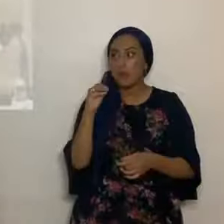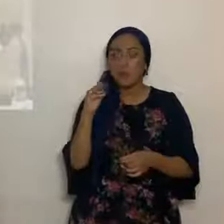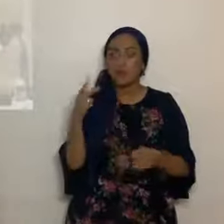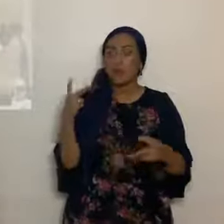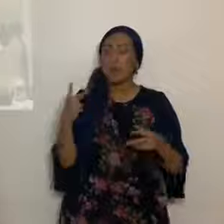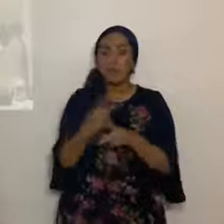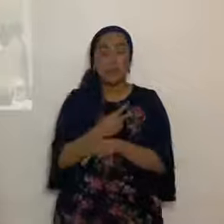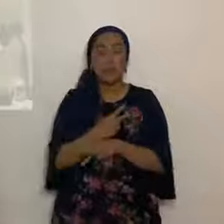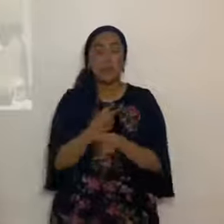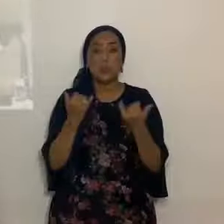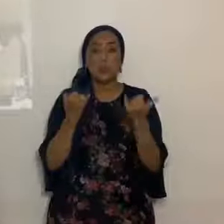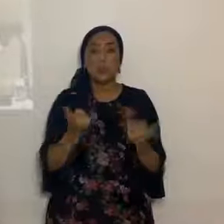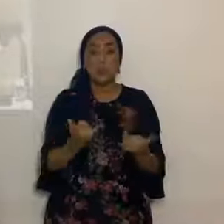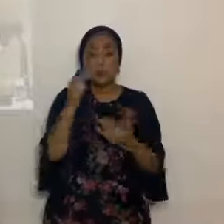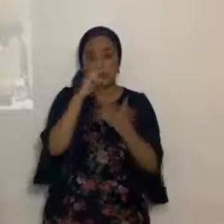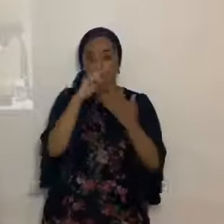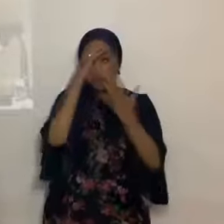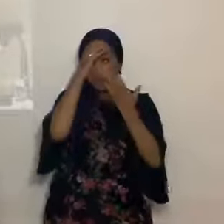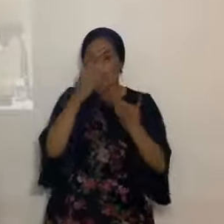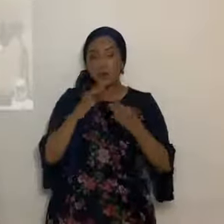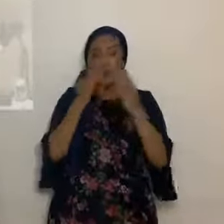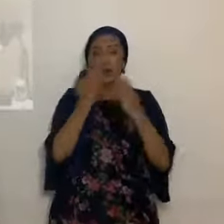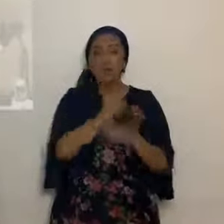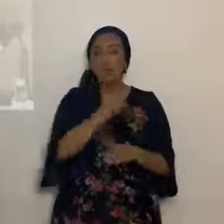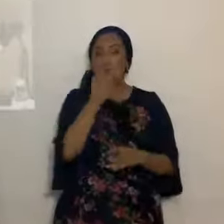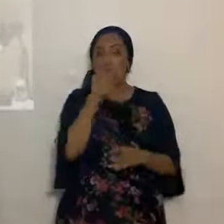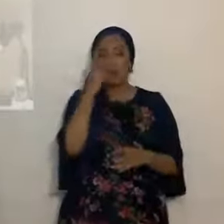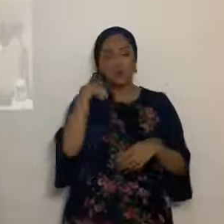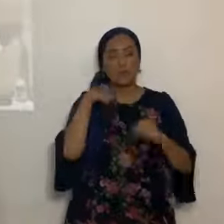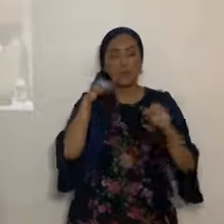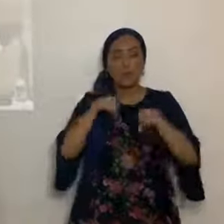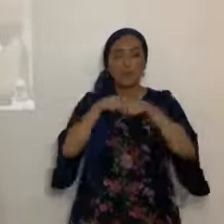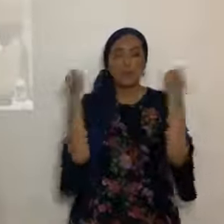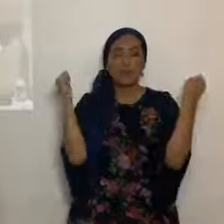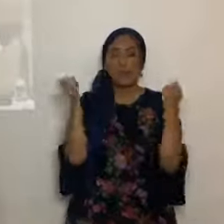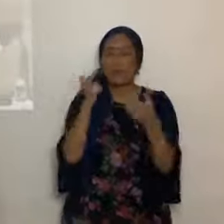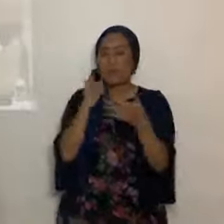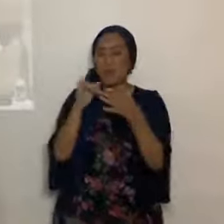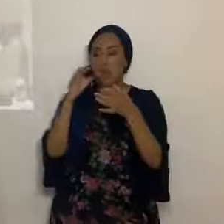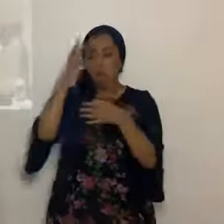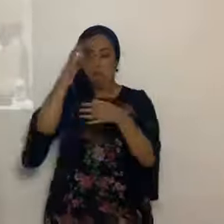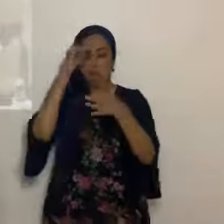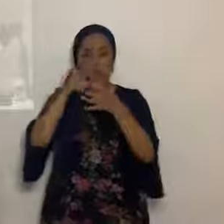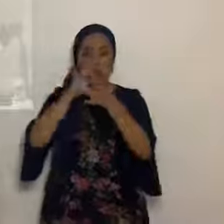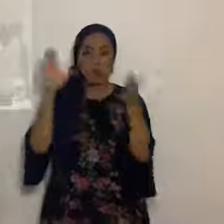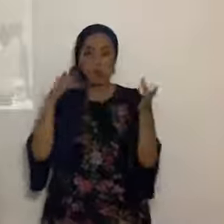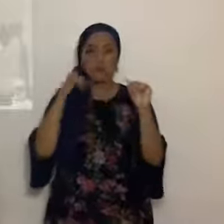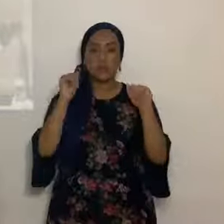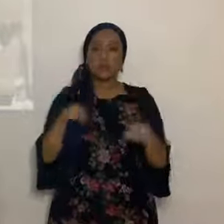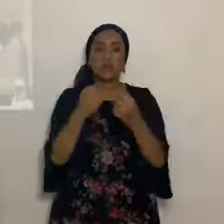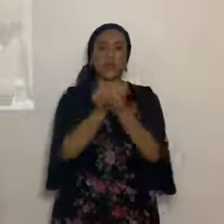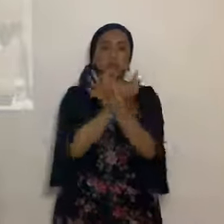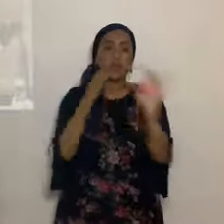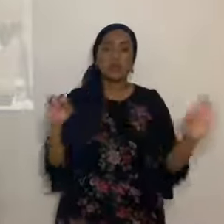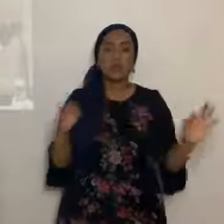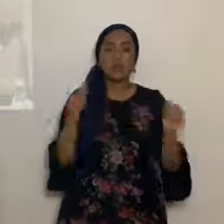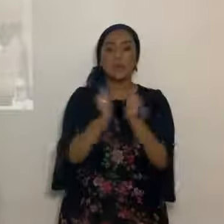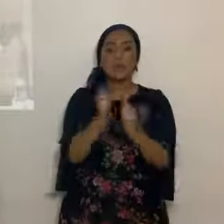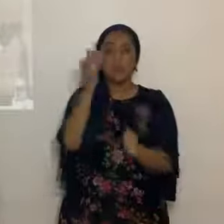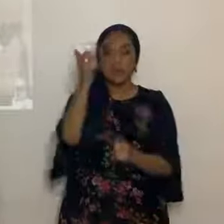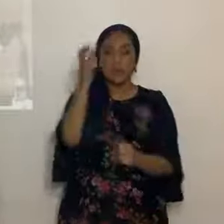hermanos. Y ahorita el Eterno nos está abriendo los ojos para que rompamos todas esas ligaduras satánicas y seamos libres en